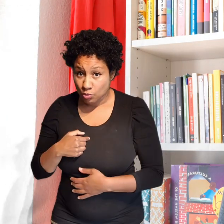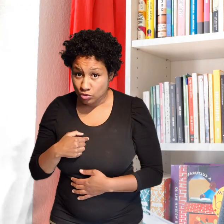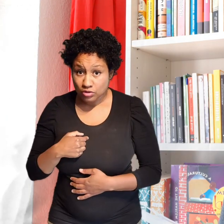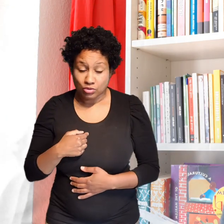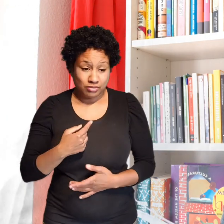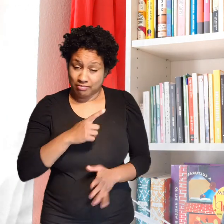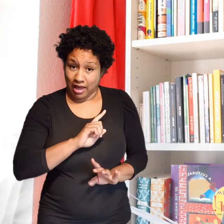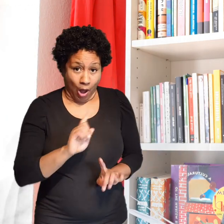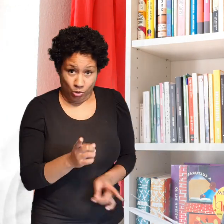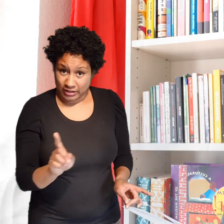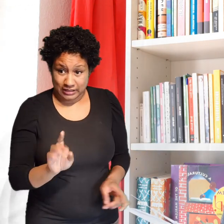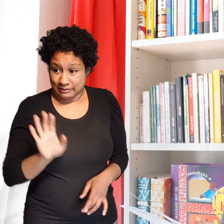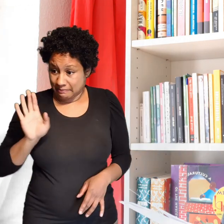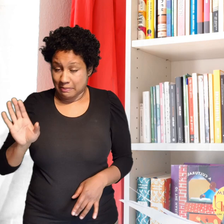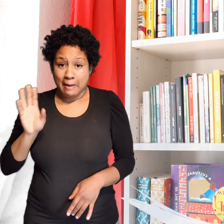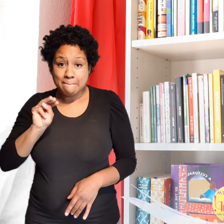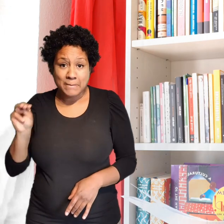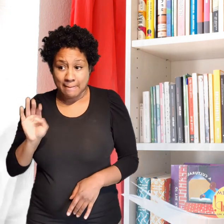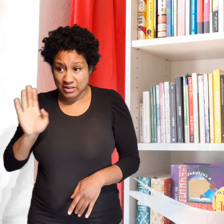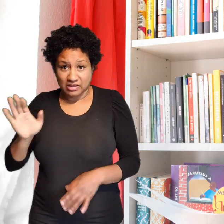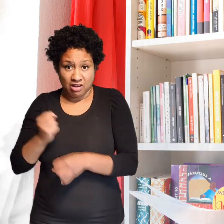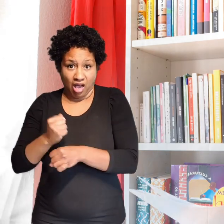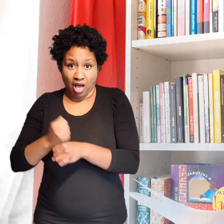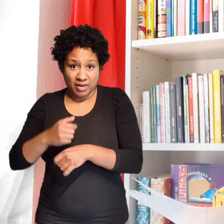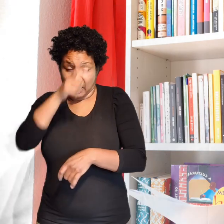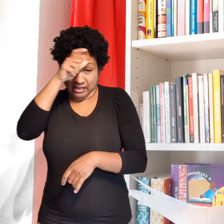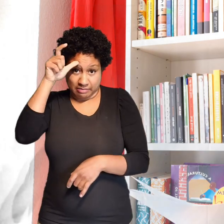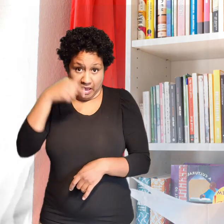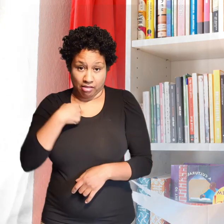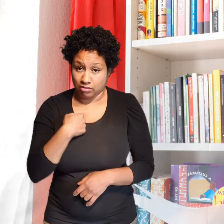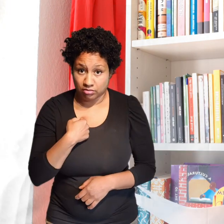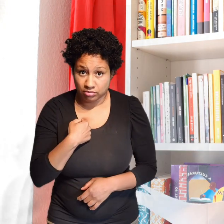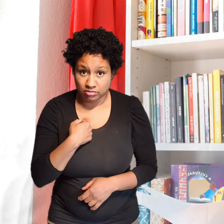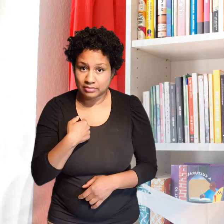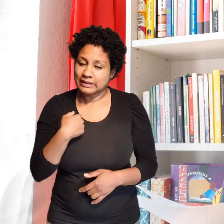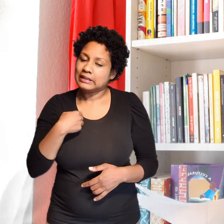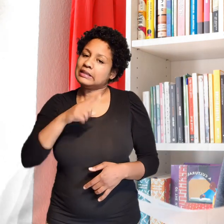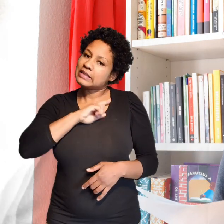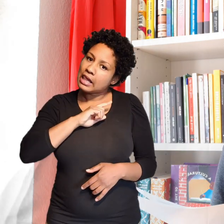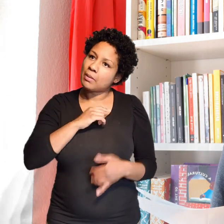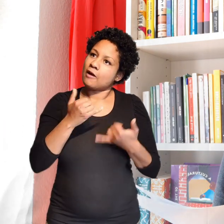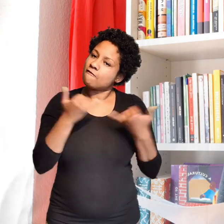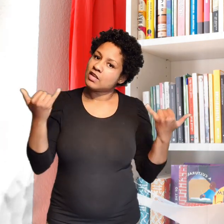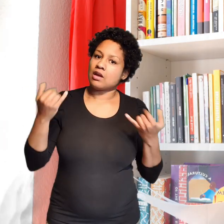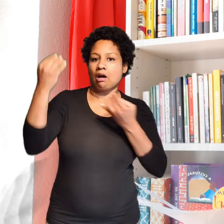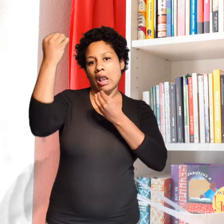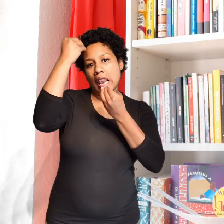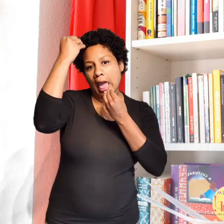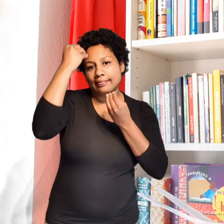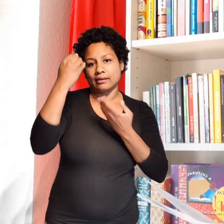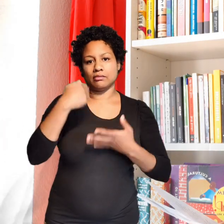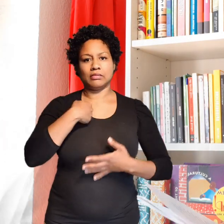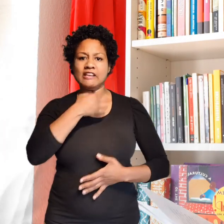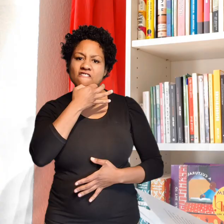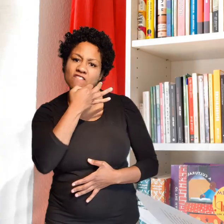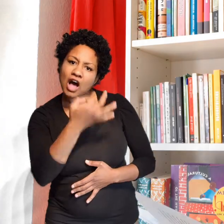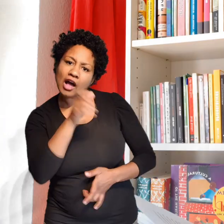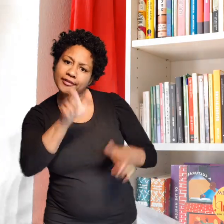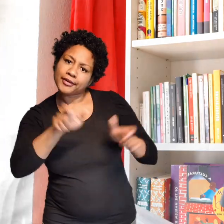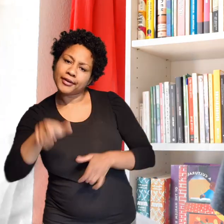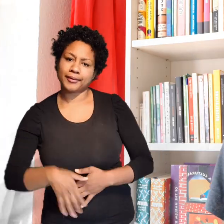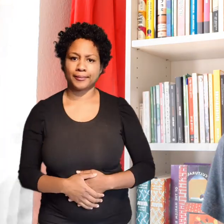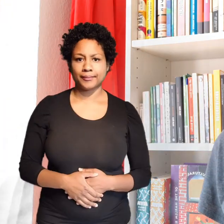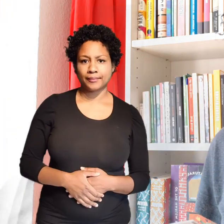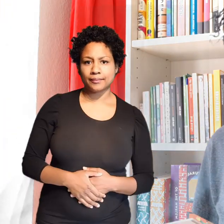den Arbeiten von Mbembe. Ich bin explizit in der Rolle einer Lernenden und Fragenden. Ich